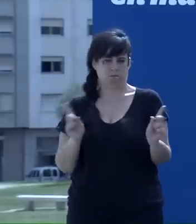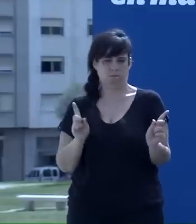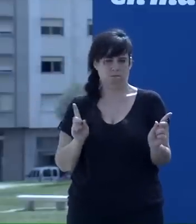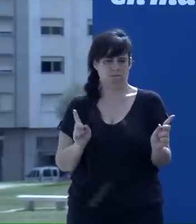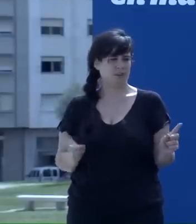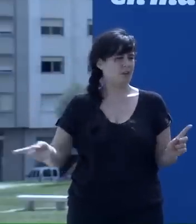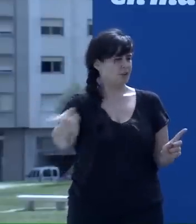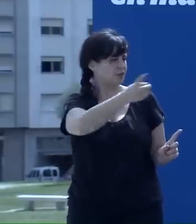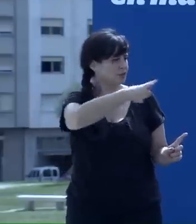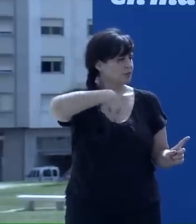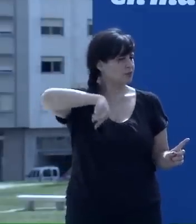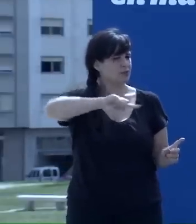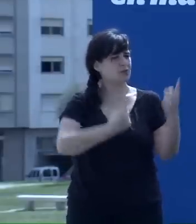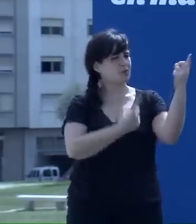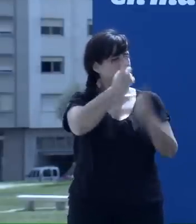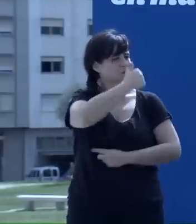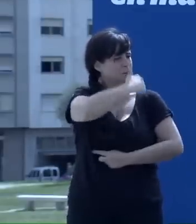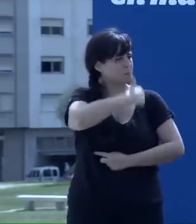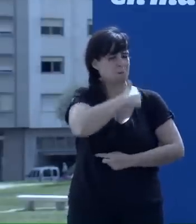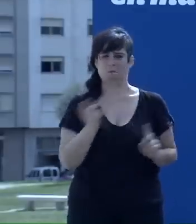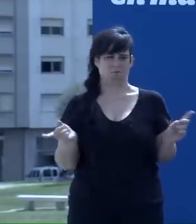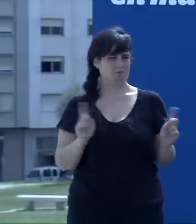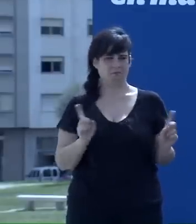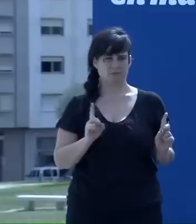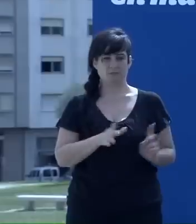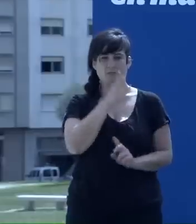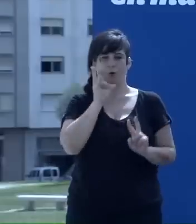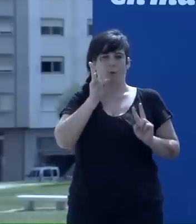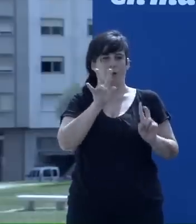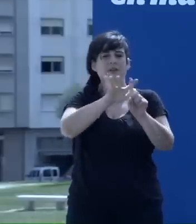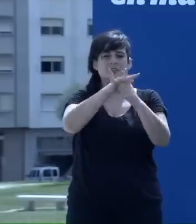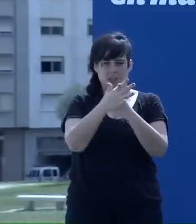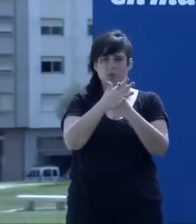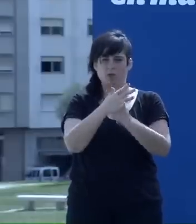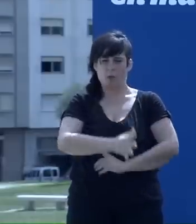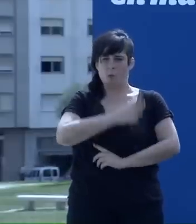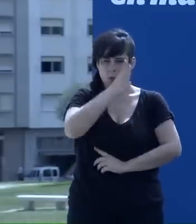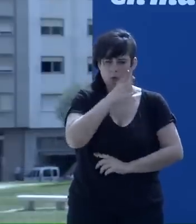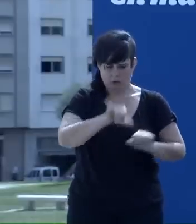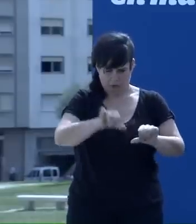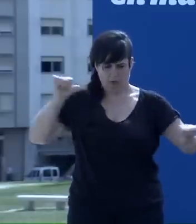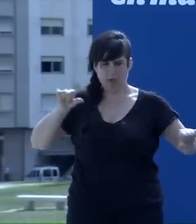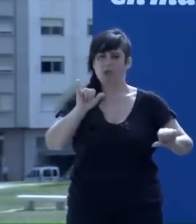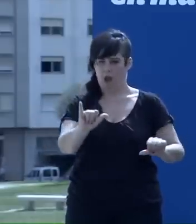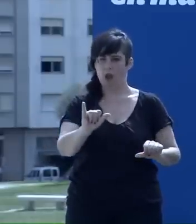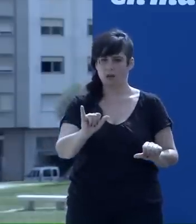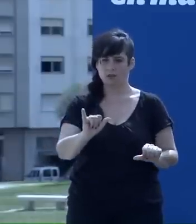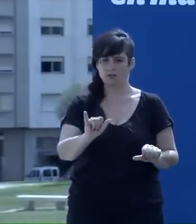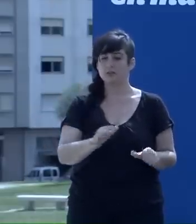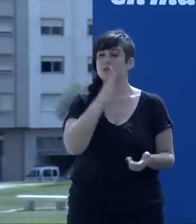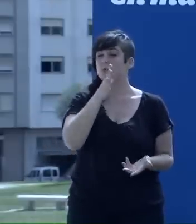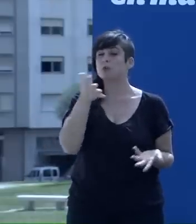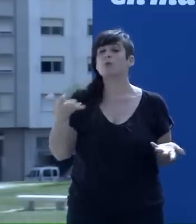nós estamos resignándonos diante dunha situación que ten causas, que ten motivos. E ese motivo é